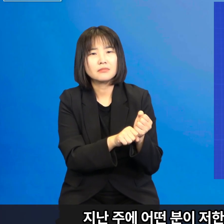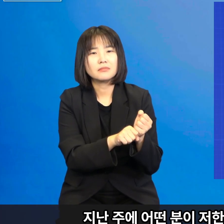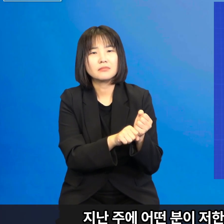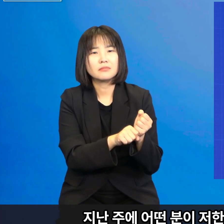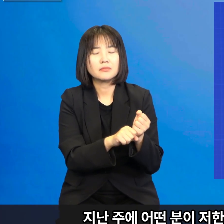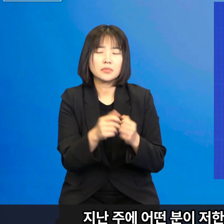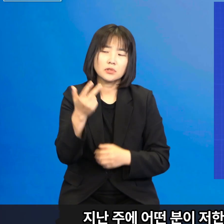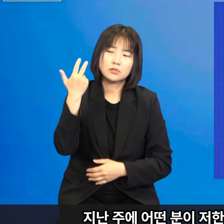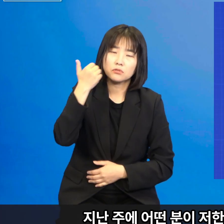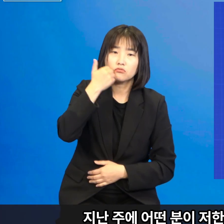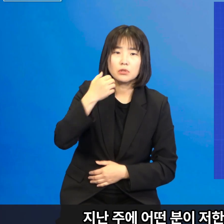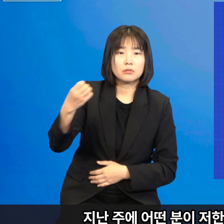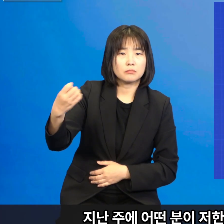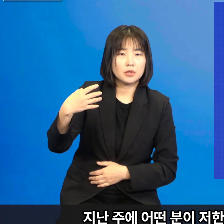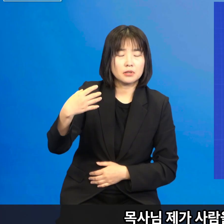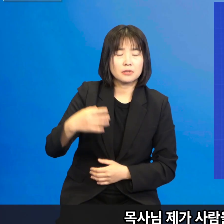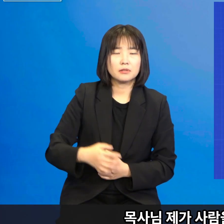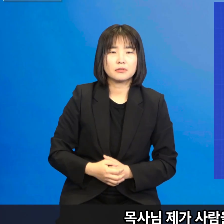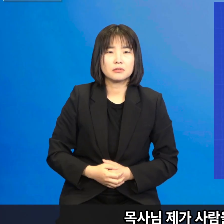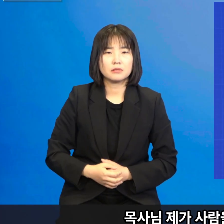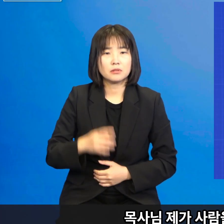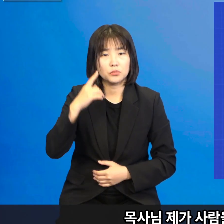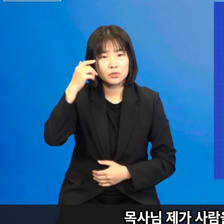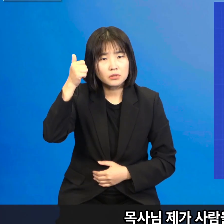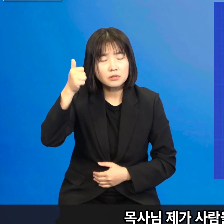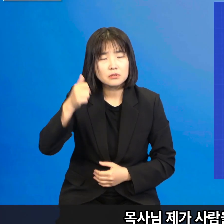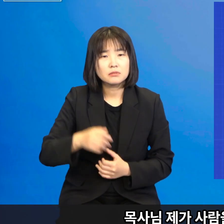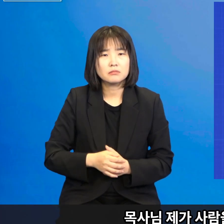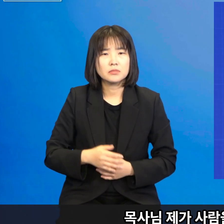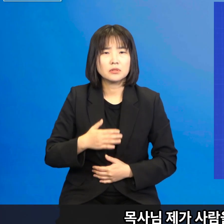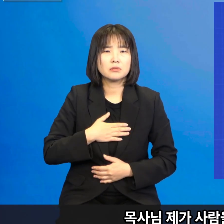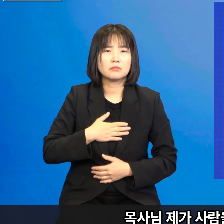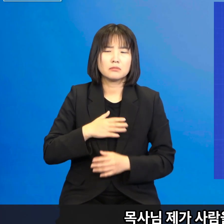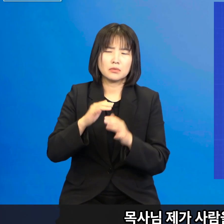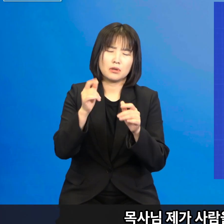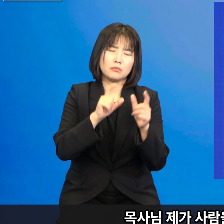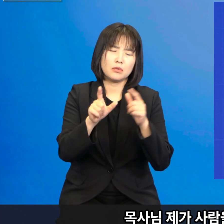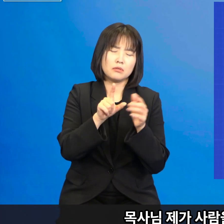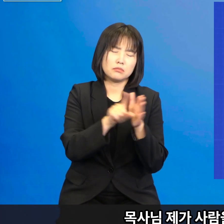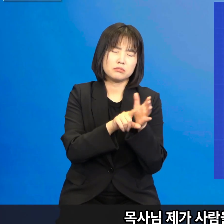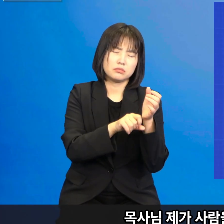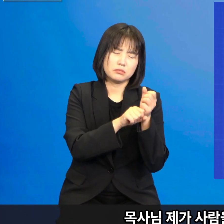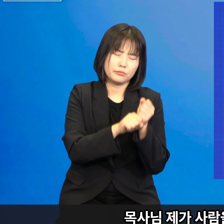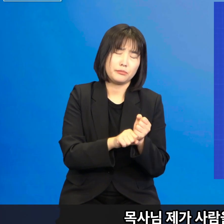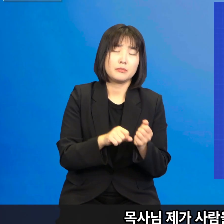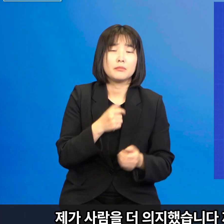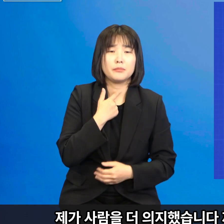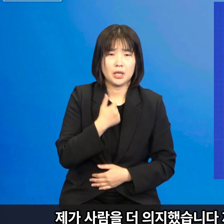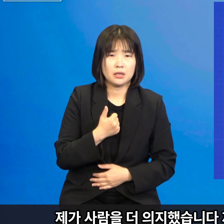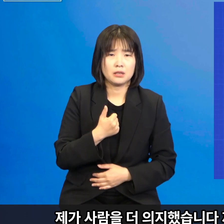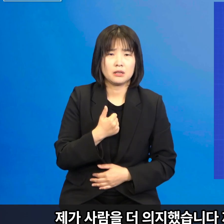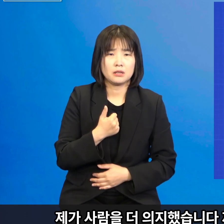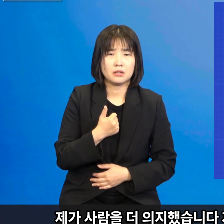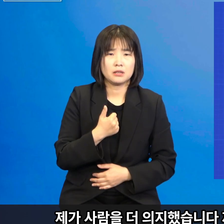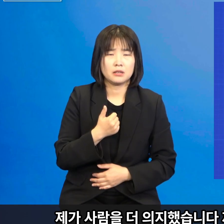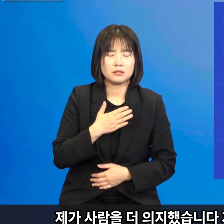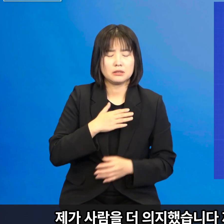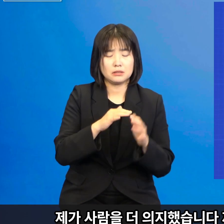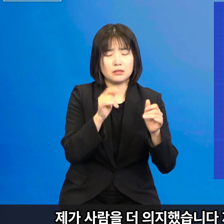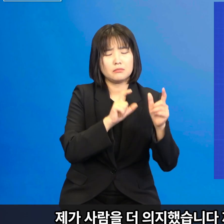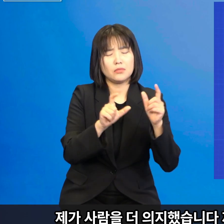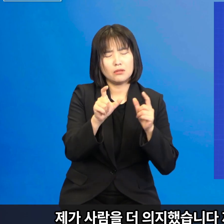지난주에 어떤 분이 저한테 그런 얘기를 하셨어요. 목사님, 제가 사람을 더 의지했습니다. 제가 사람을 더